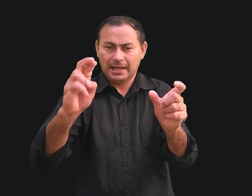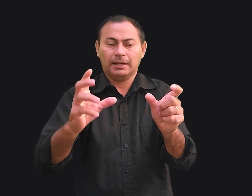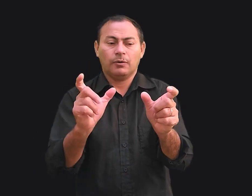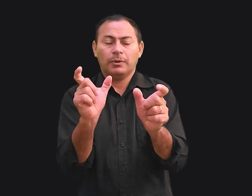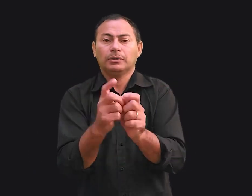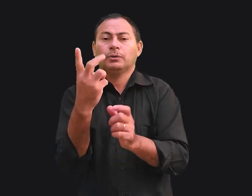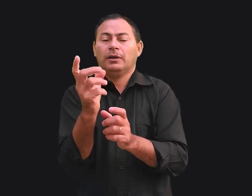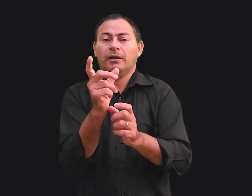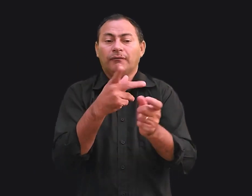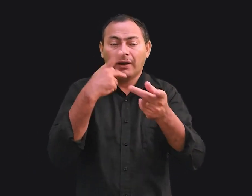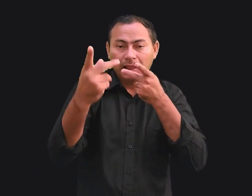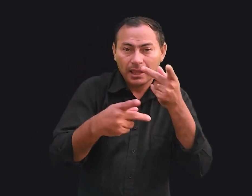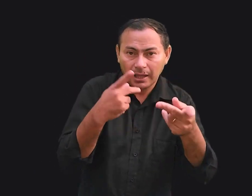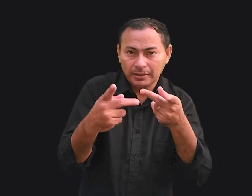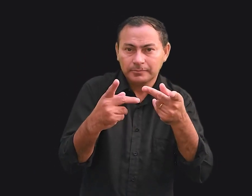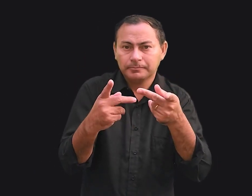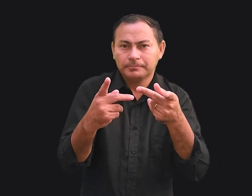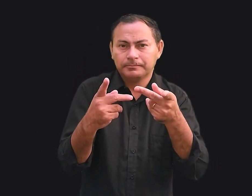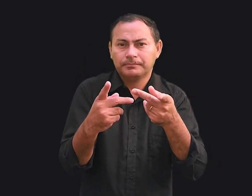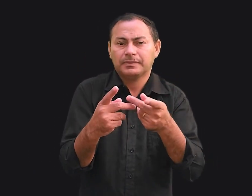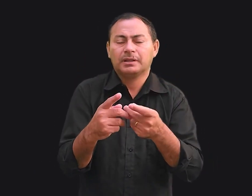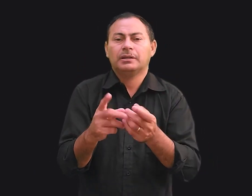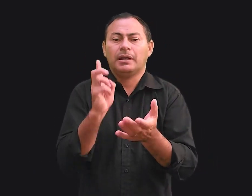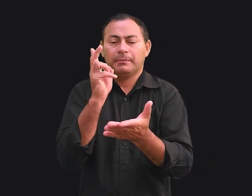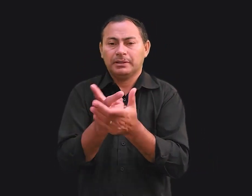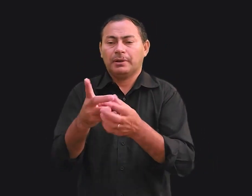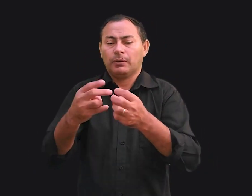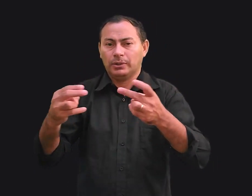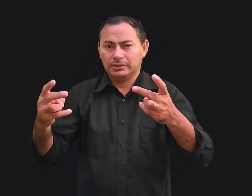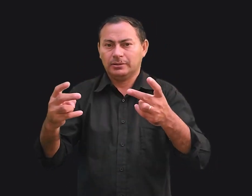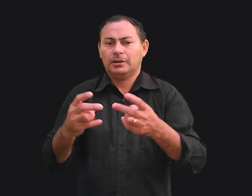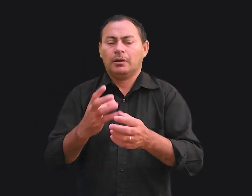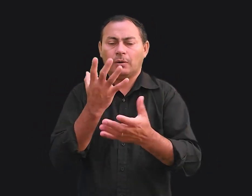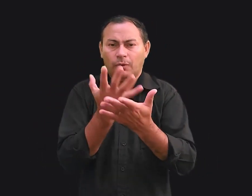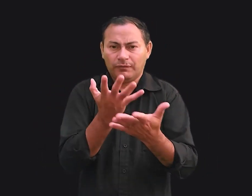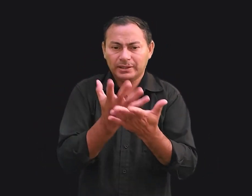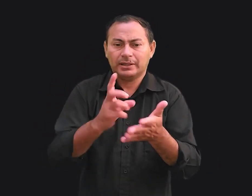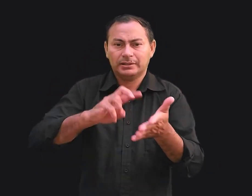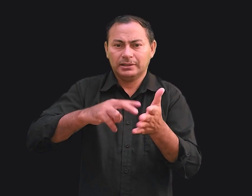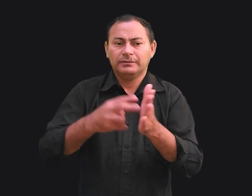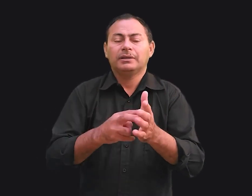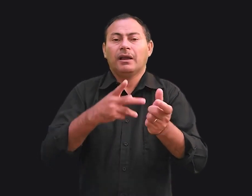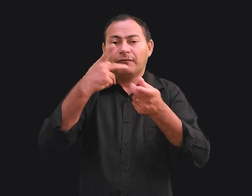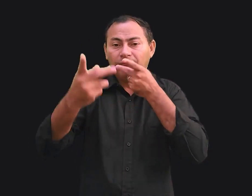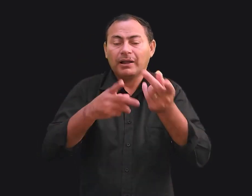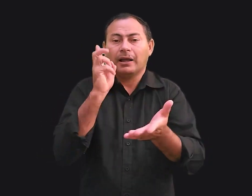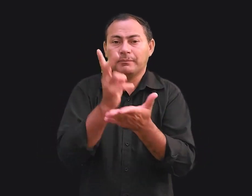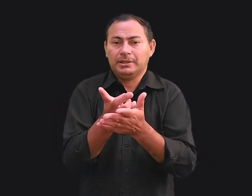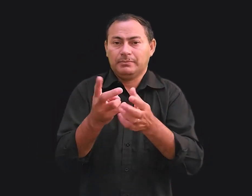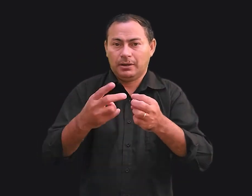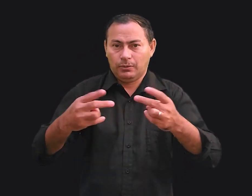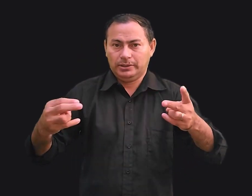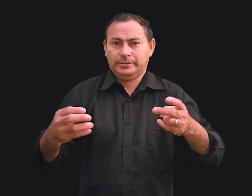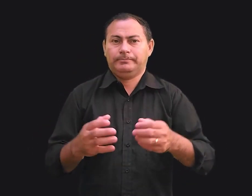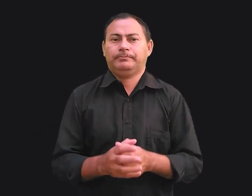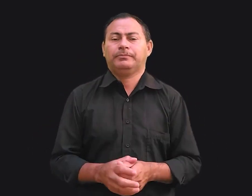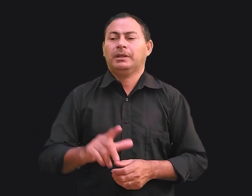outras, falar e a mesma coisa. Confessar significa falar a mesma coisa. Em